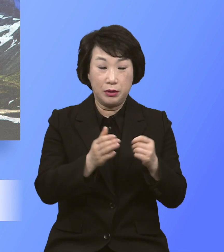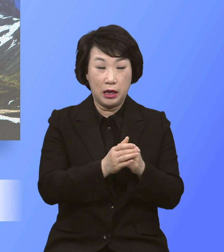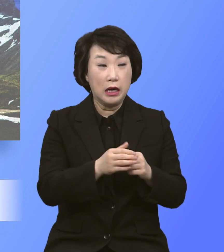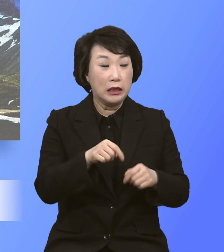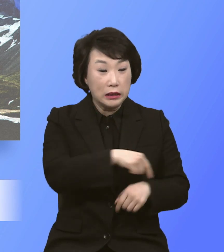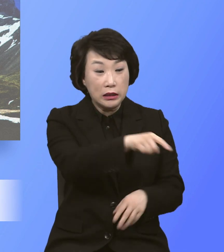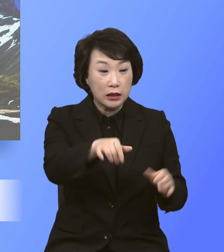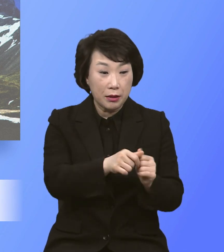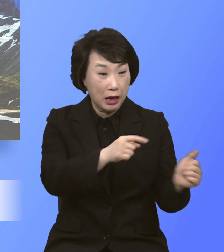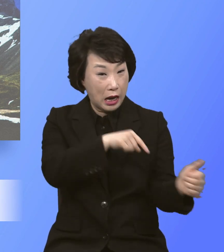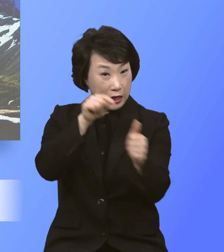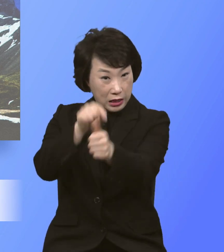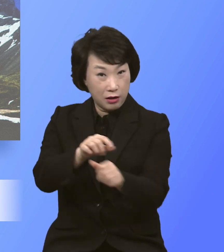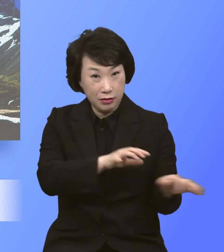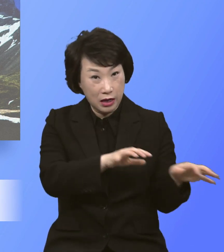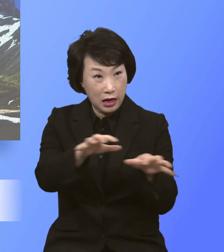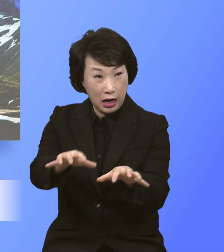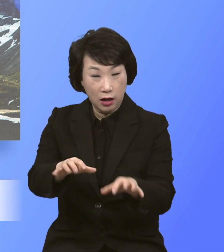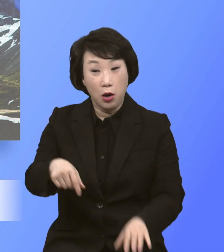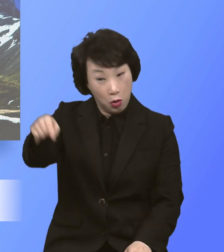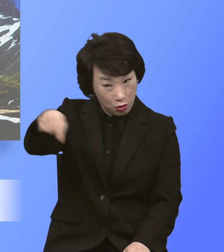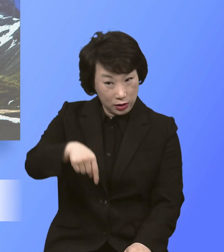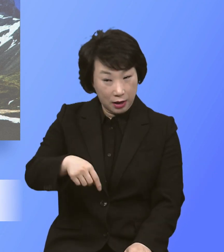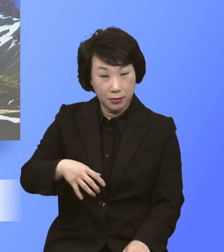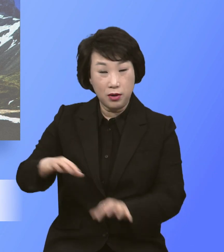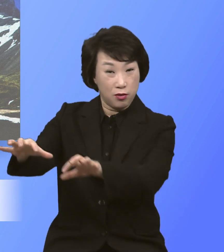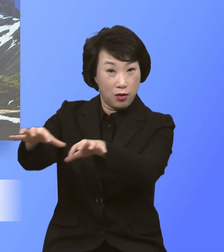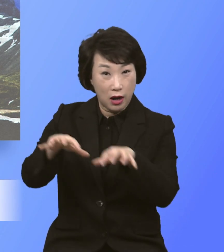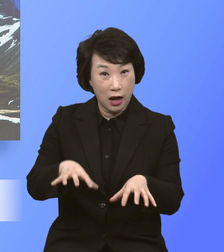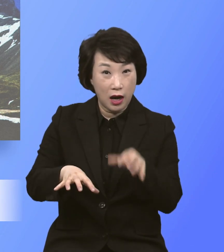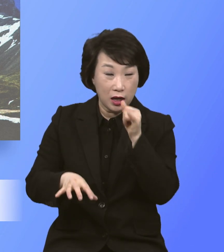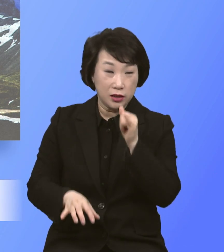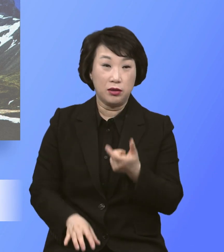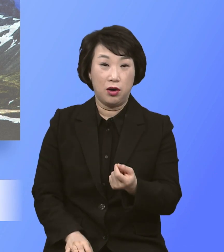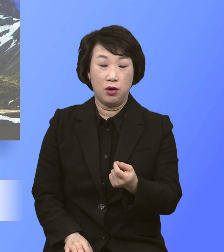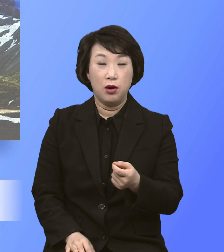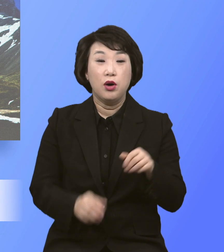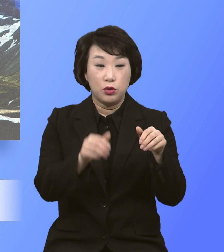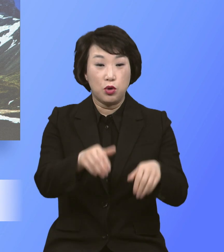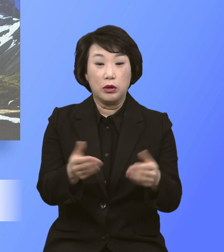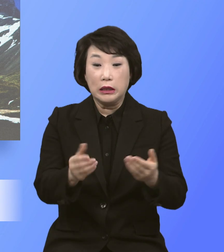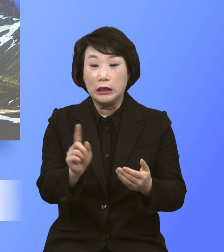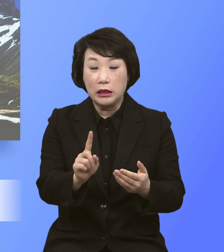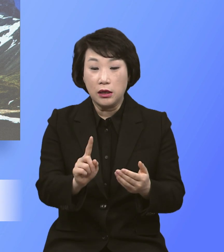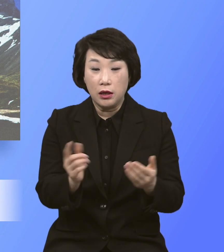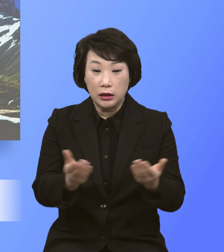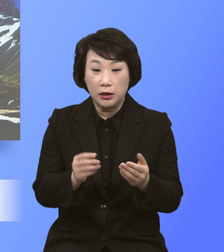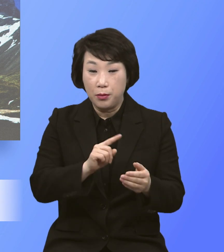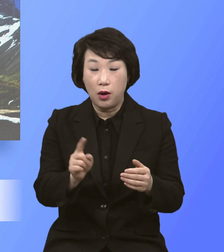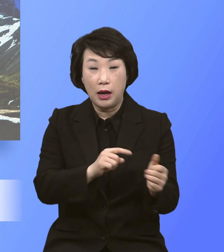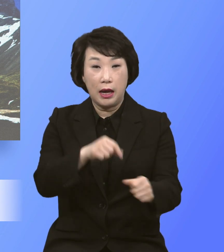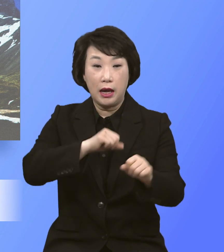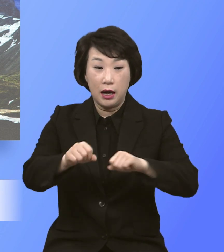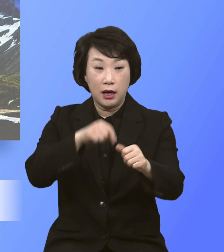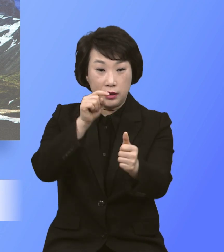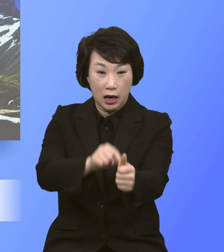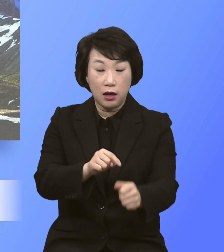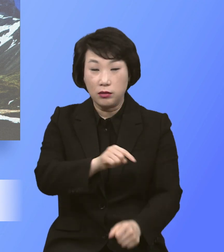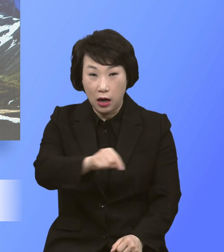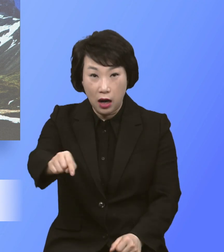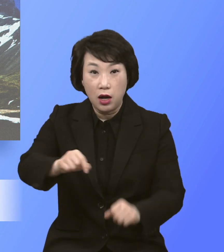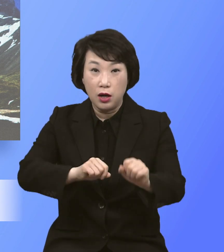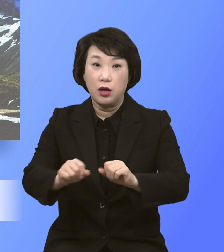이들 보고 가라면 가고 오라면 오고 종도로 이것을 하라면